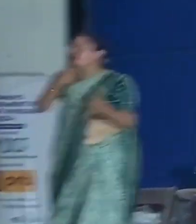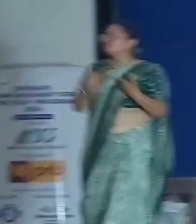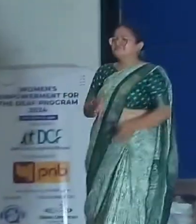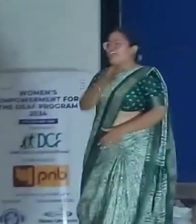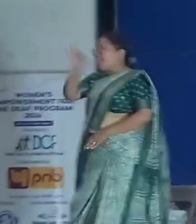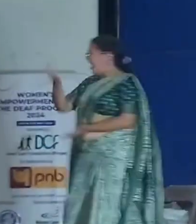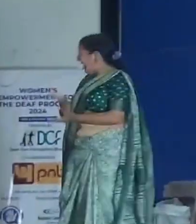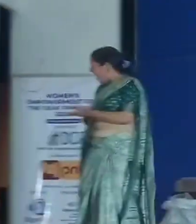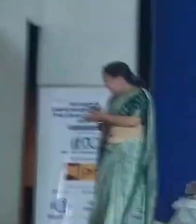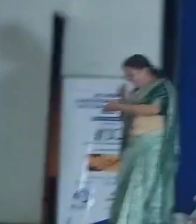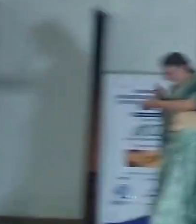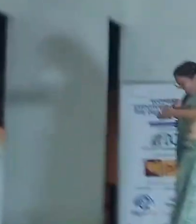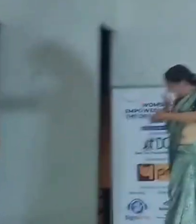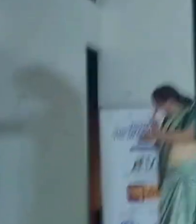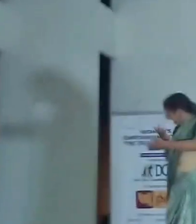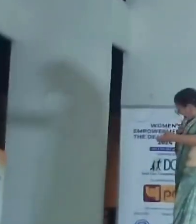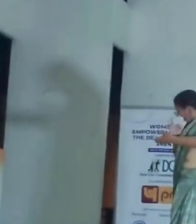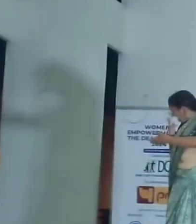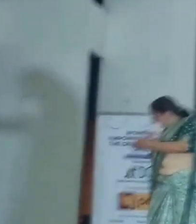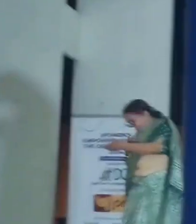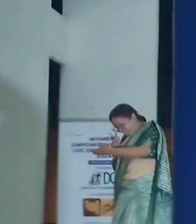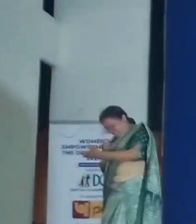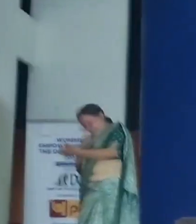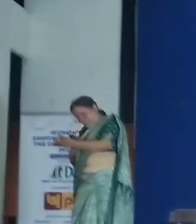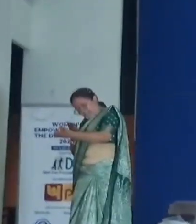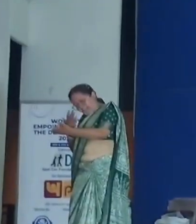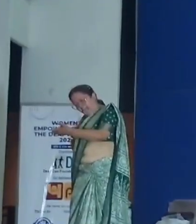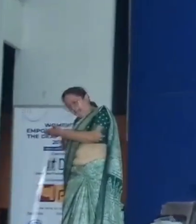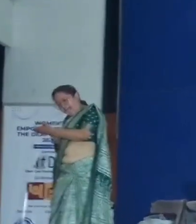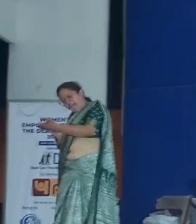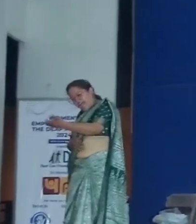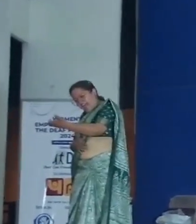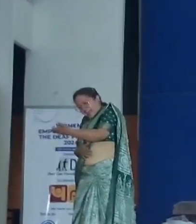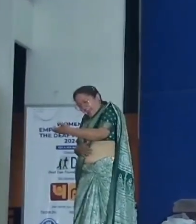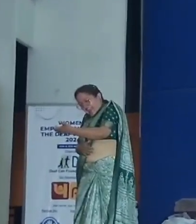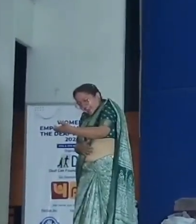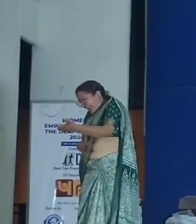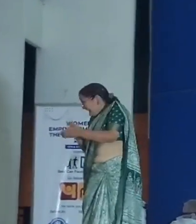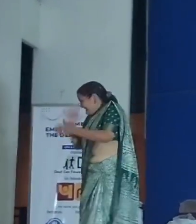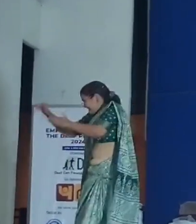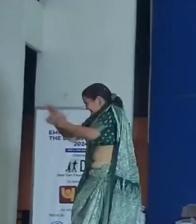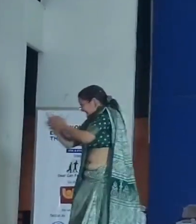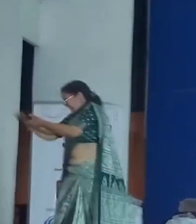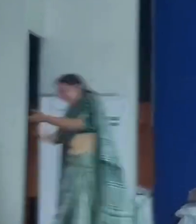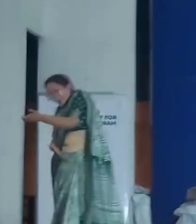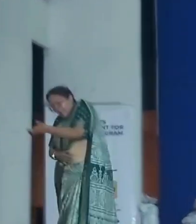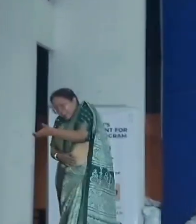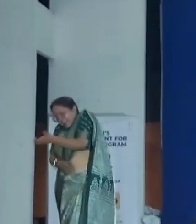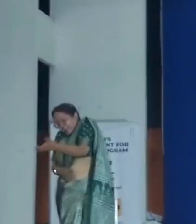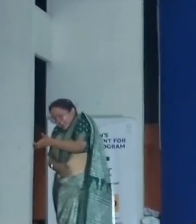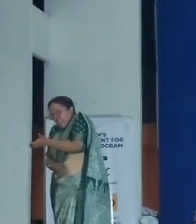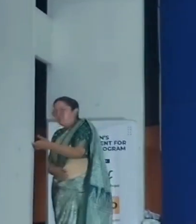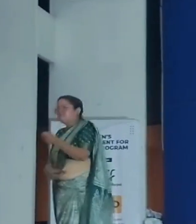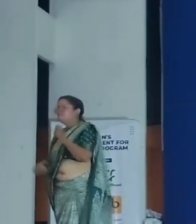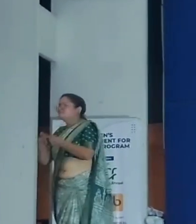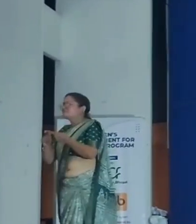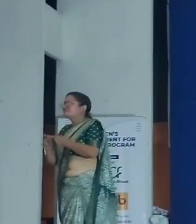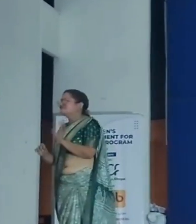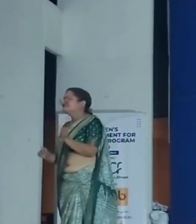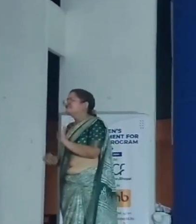देखिए, आप फॉरवर्ड कर रहे देखिए ये देखिए क्या है अच्छा लग रहा है, ये देखिए लड़की देखिए इसका ये उसके बॉडी शेप कर लगे, अपने दोस्त को दिखा के ये दिखा रहे क्या ये